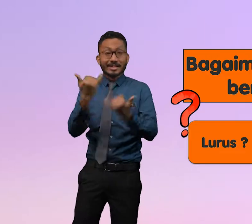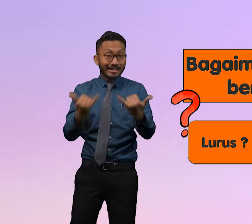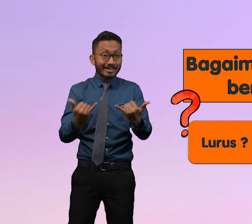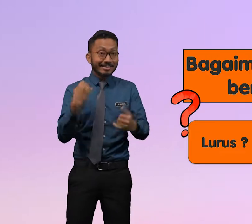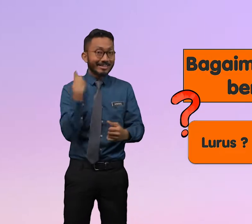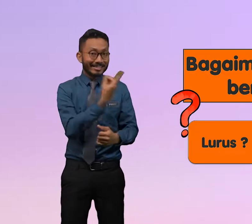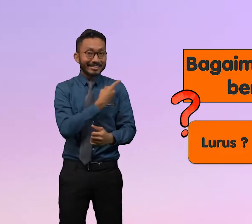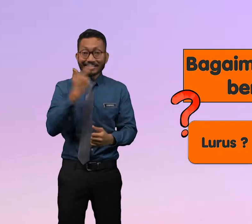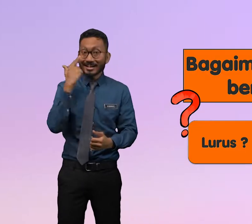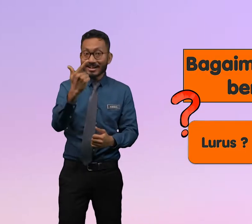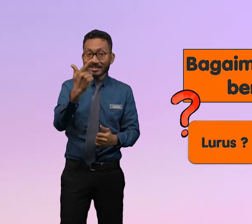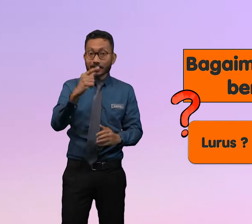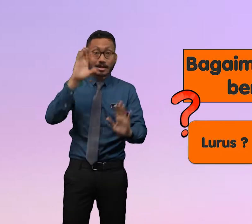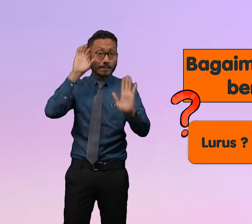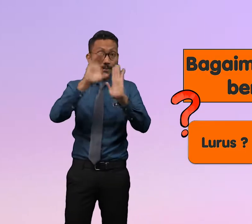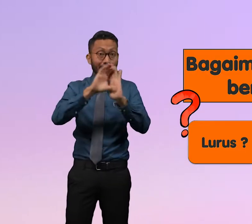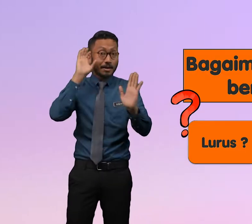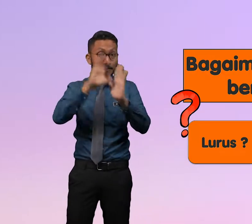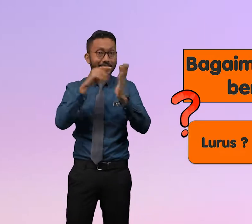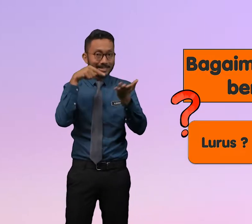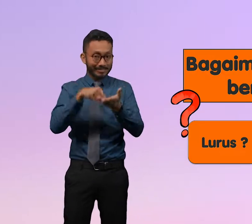Sekarang kita lihat gambar-gambar ini.